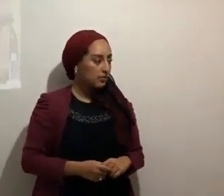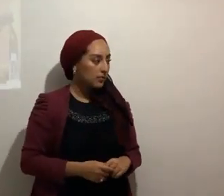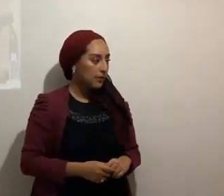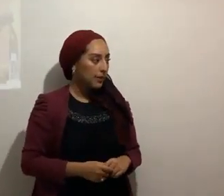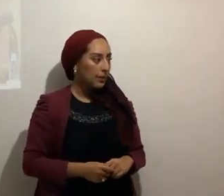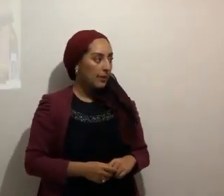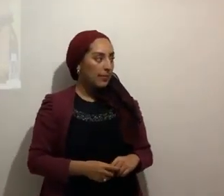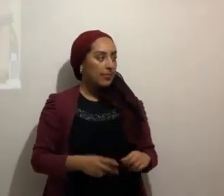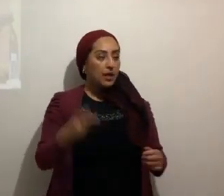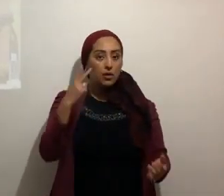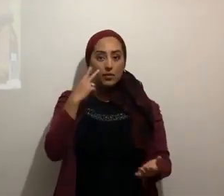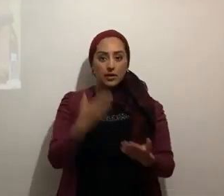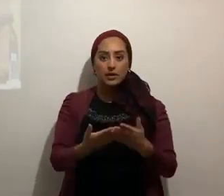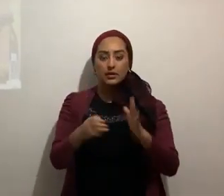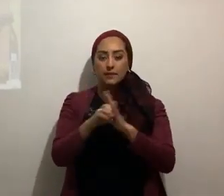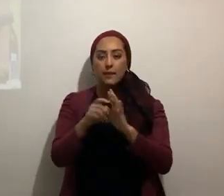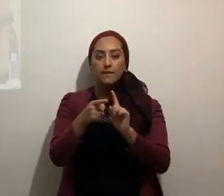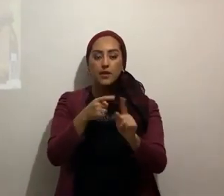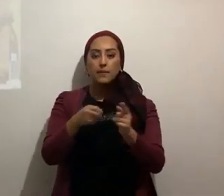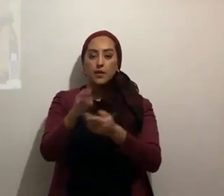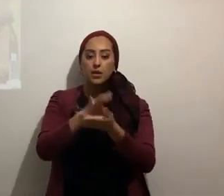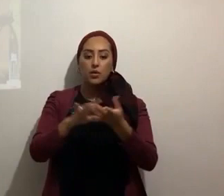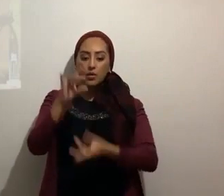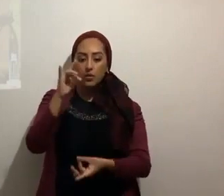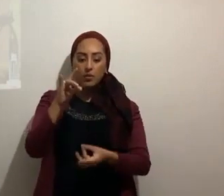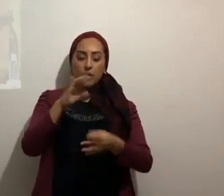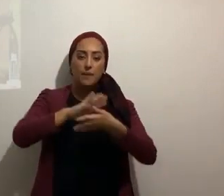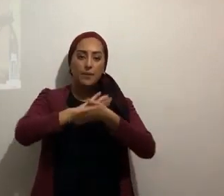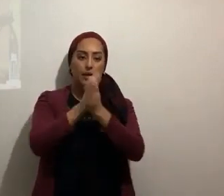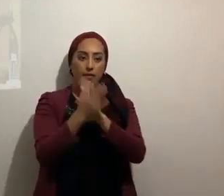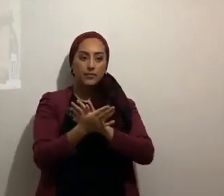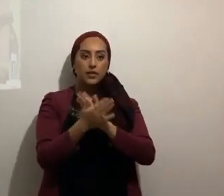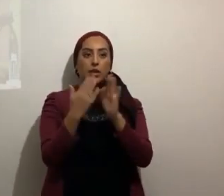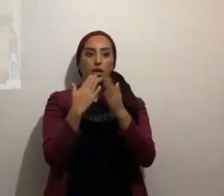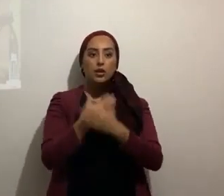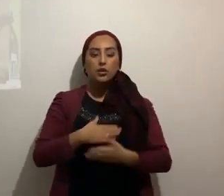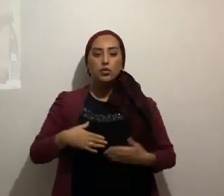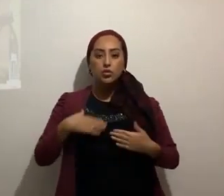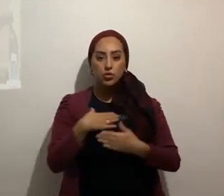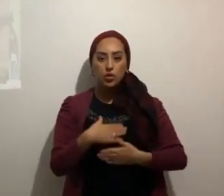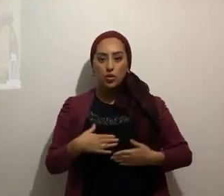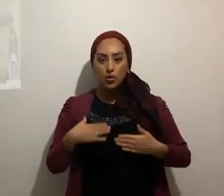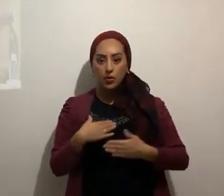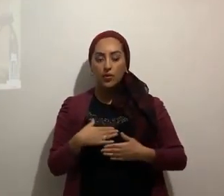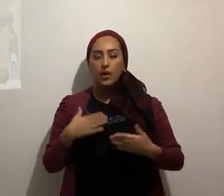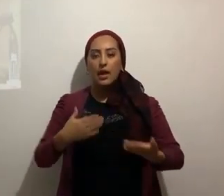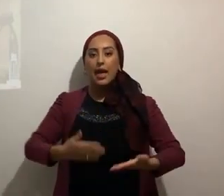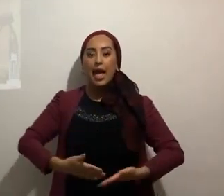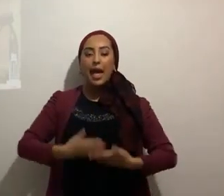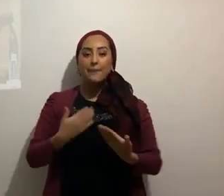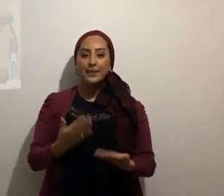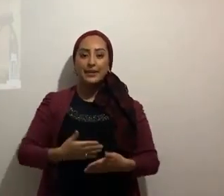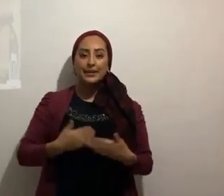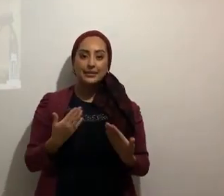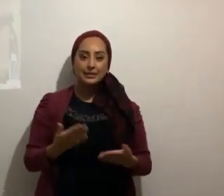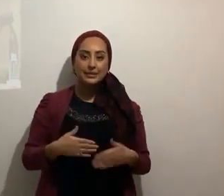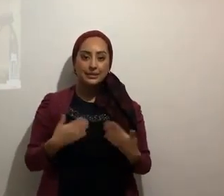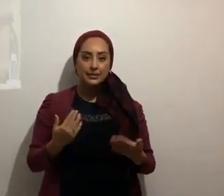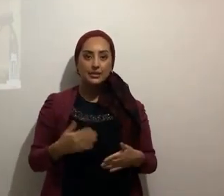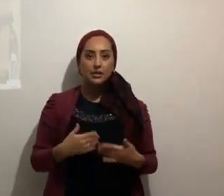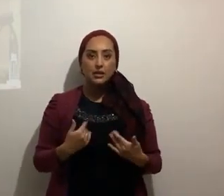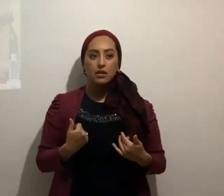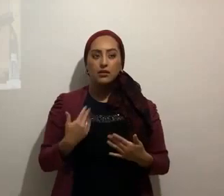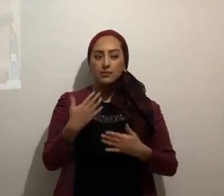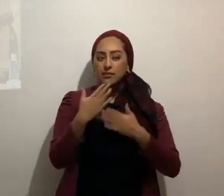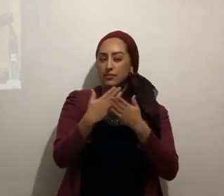el testigo, por ejemplo, del Ruach HaKodesh, se vuelve gozo, alegría. En